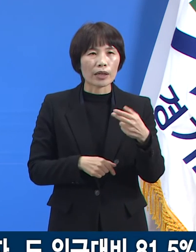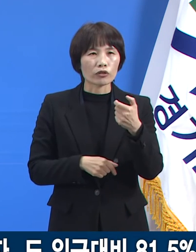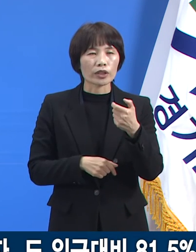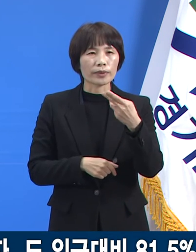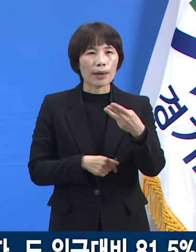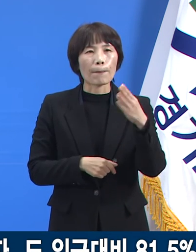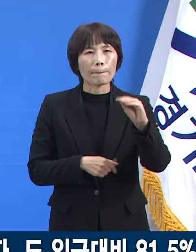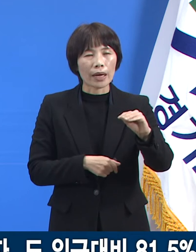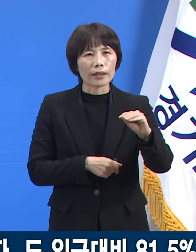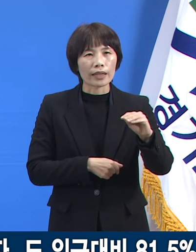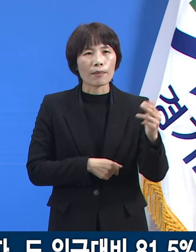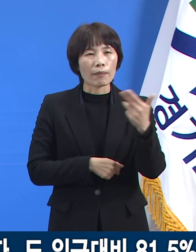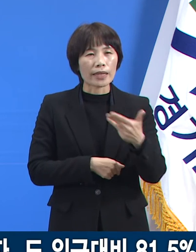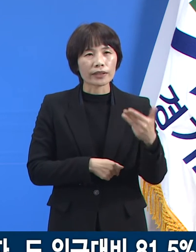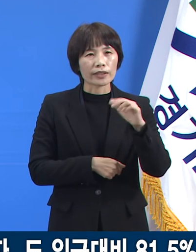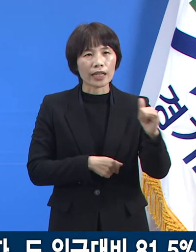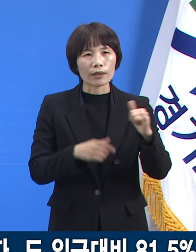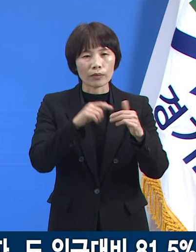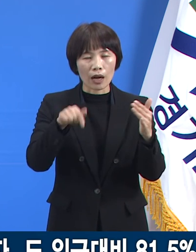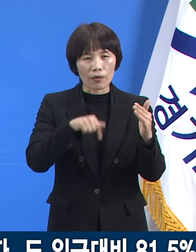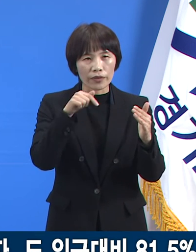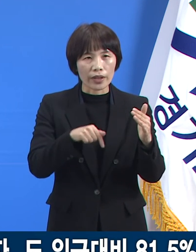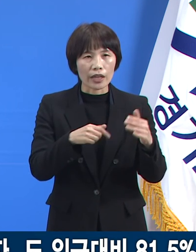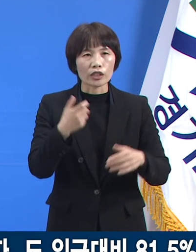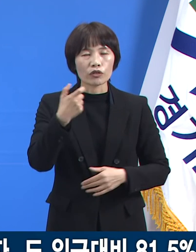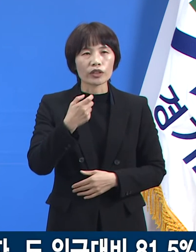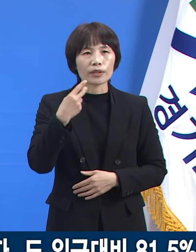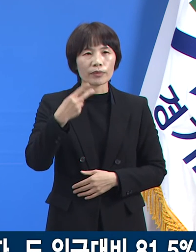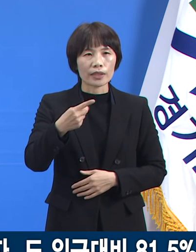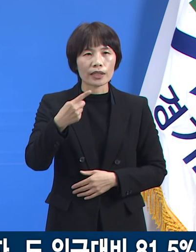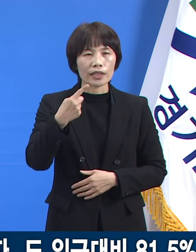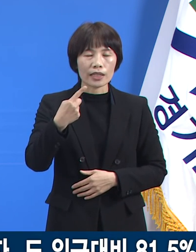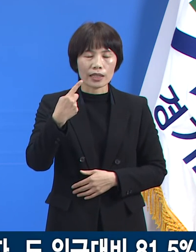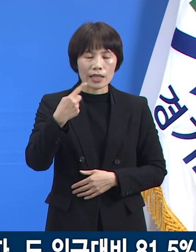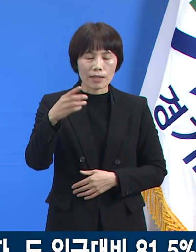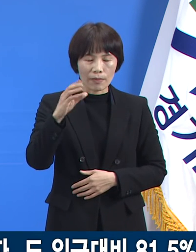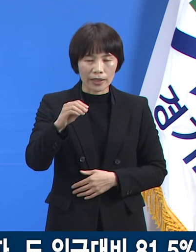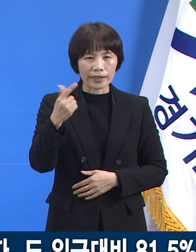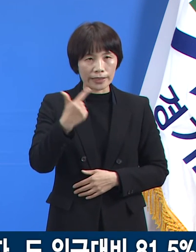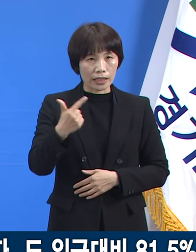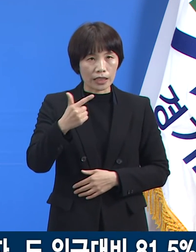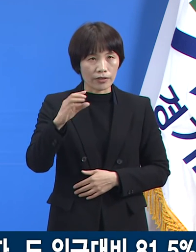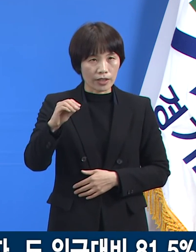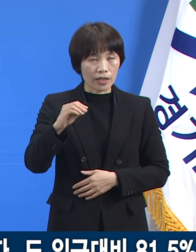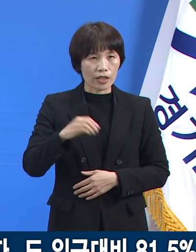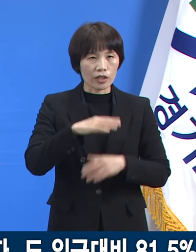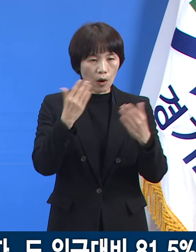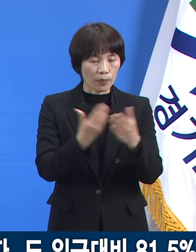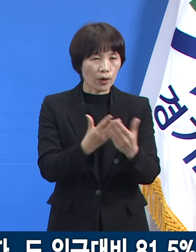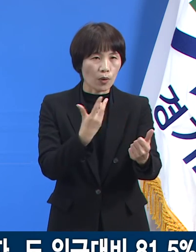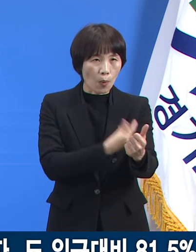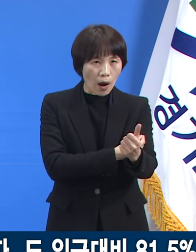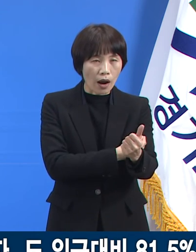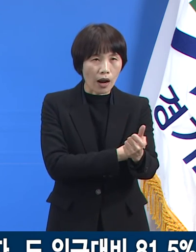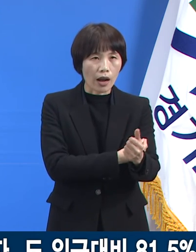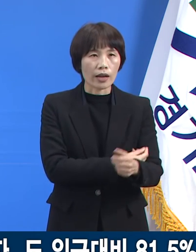263만 3,781명 중 61만 6,567명이 추가 접종을 완료하여